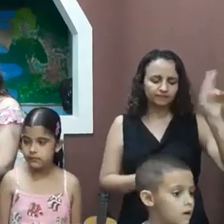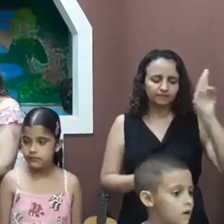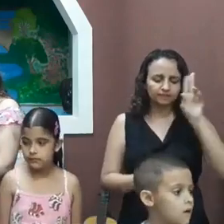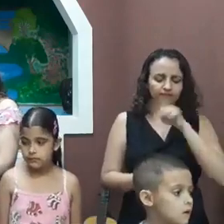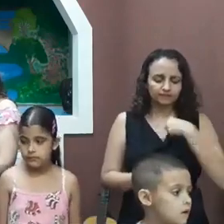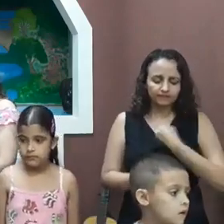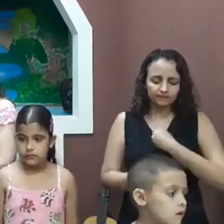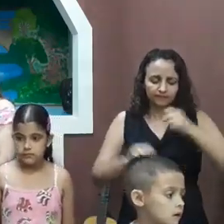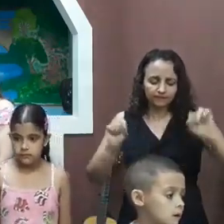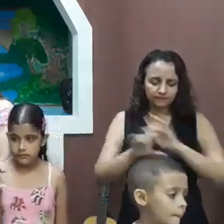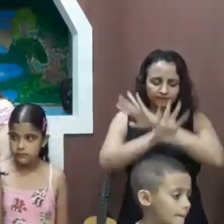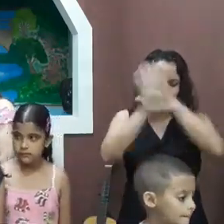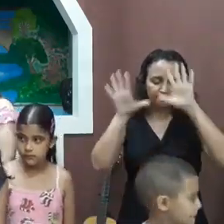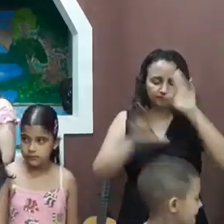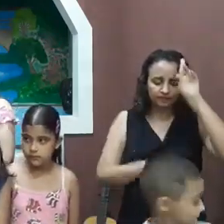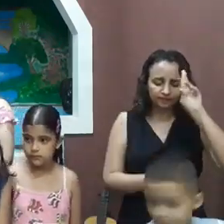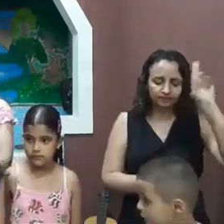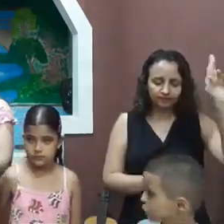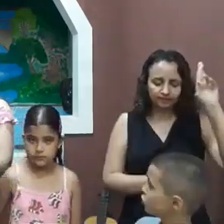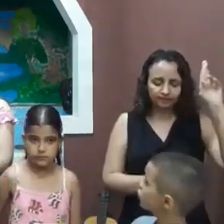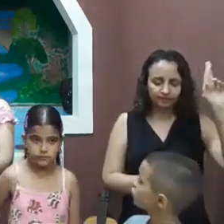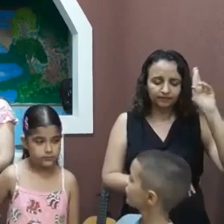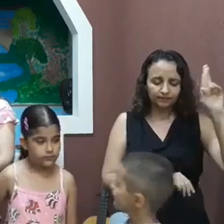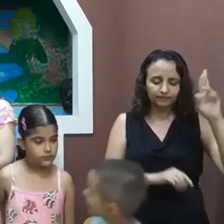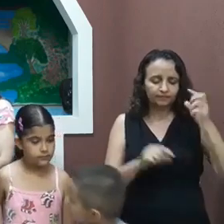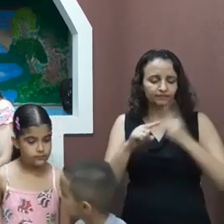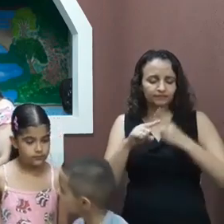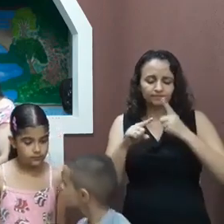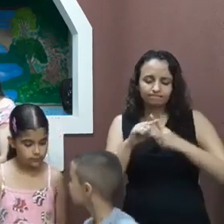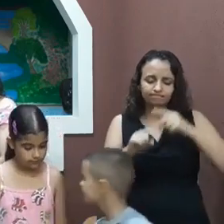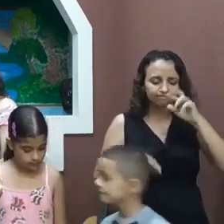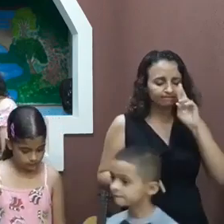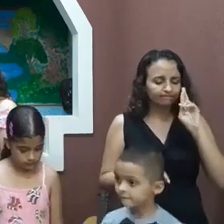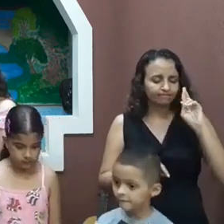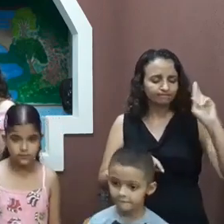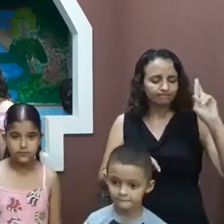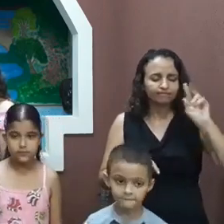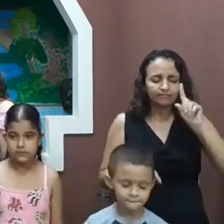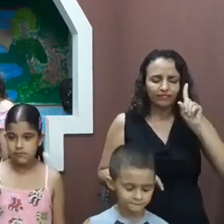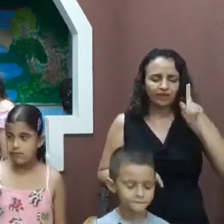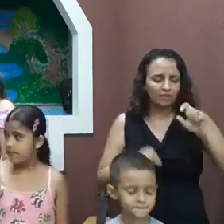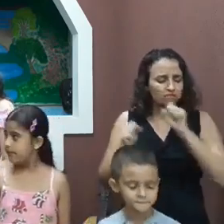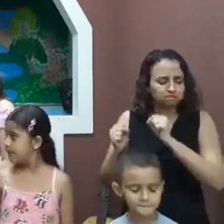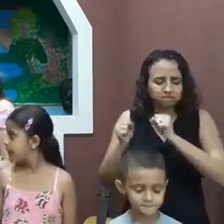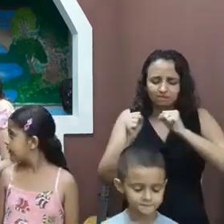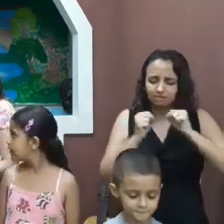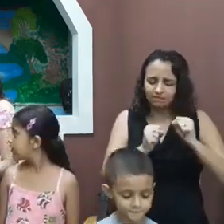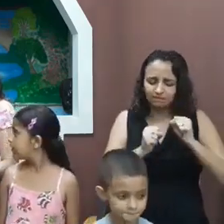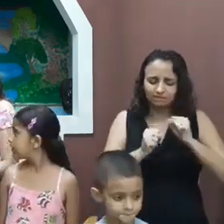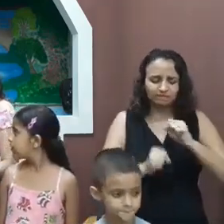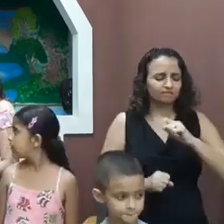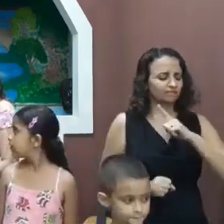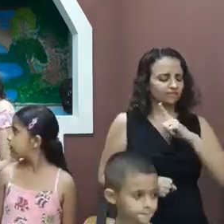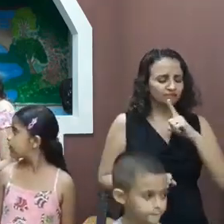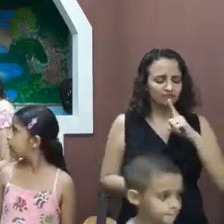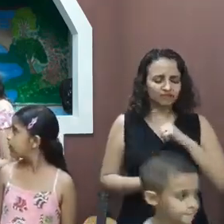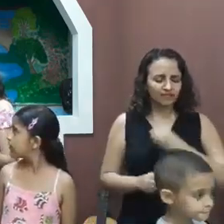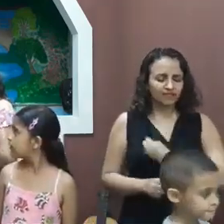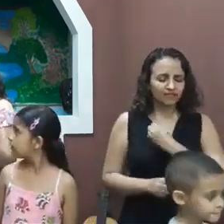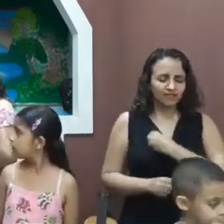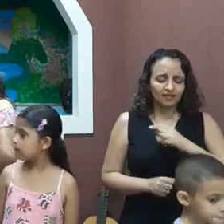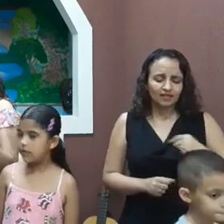te glorificamos e nós te louvamos, ó Pai, porque o Senhor é o Deus Todo-Poderoso das nossas vidas, ó